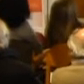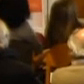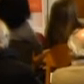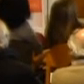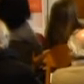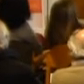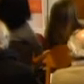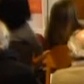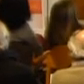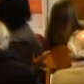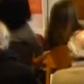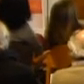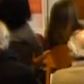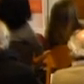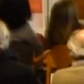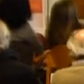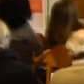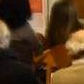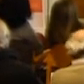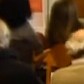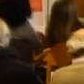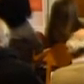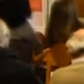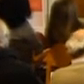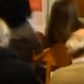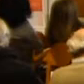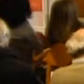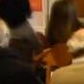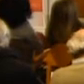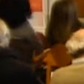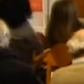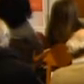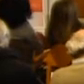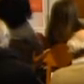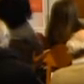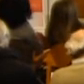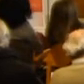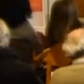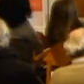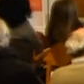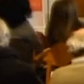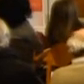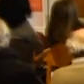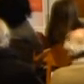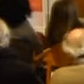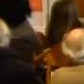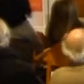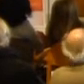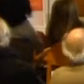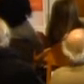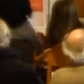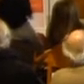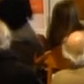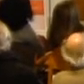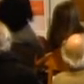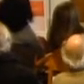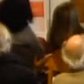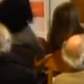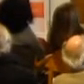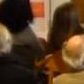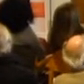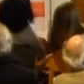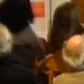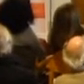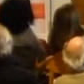eso, orgullosas de cumplir esa función y orgullosos de cumplir esa función, así que muchas gracias por las palabras del